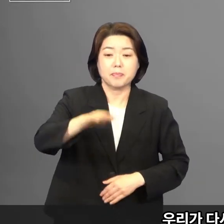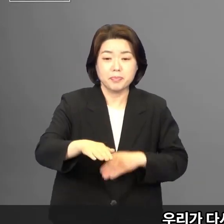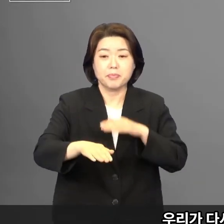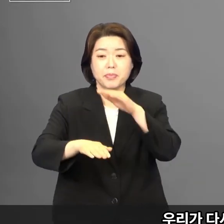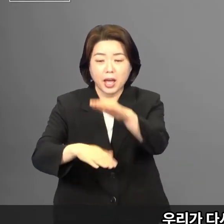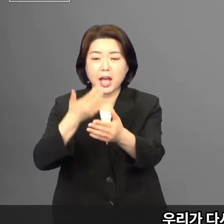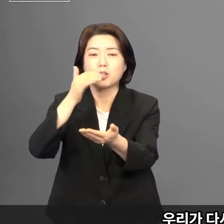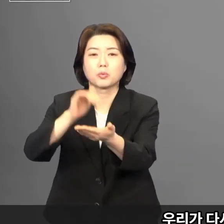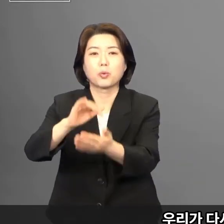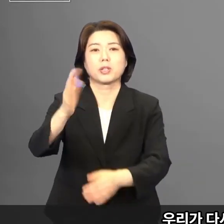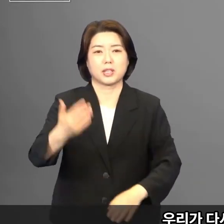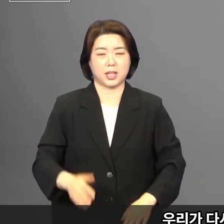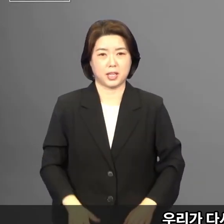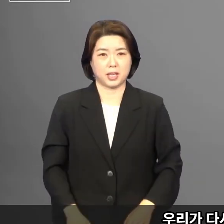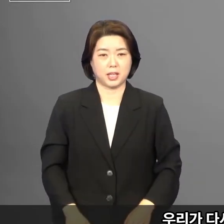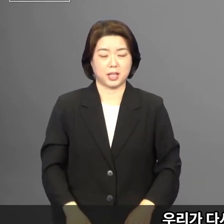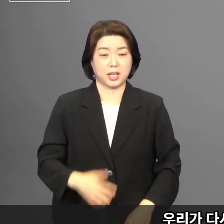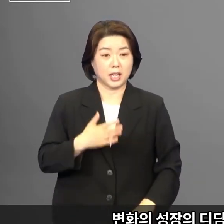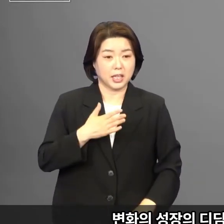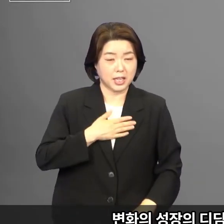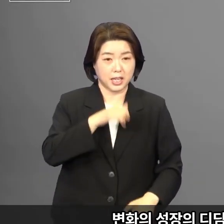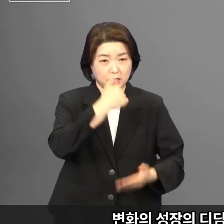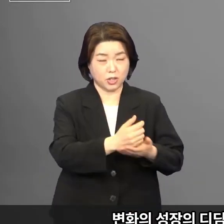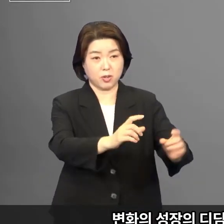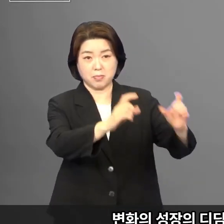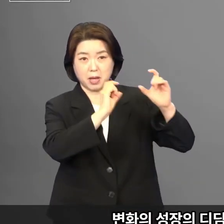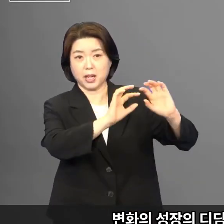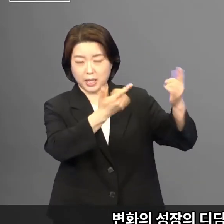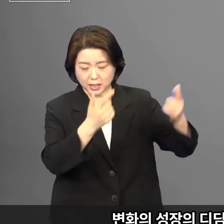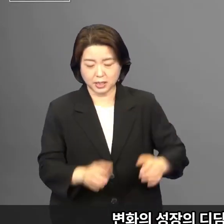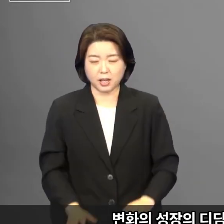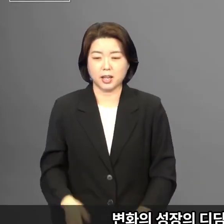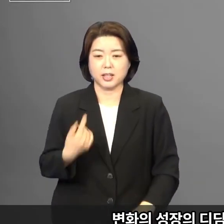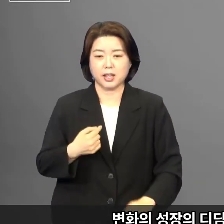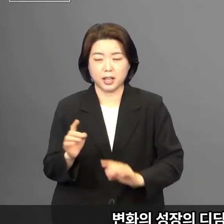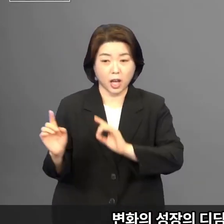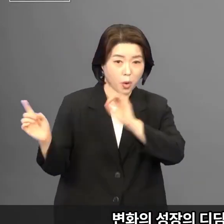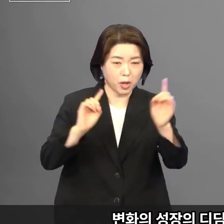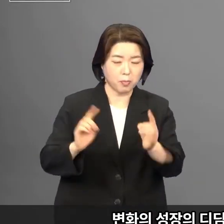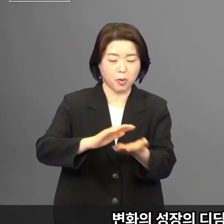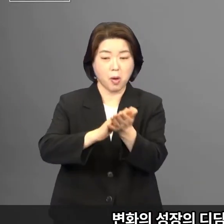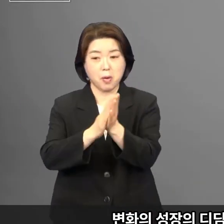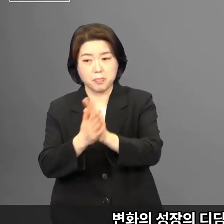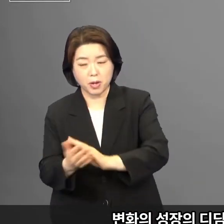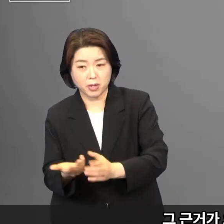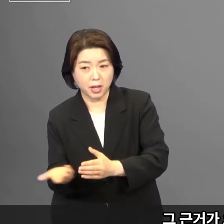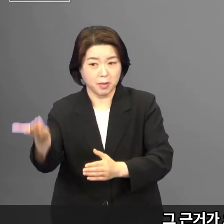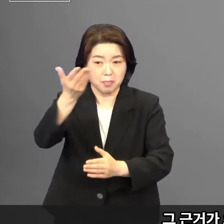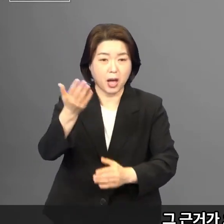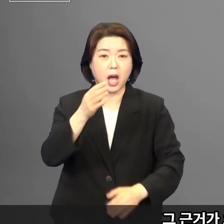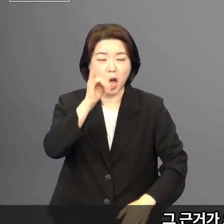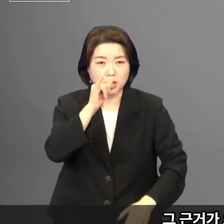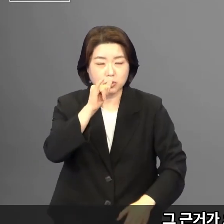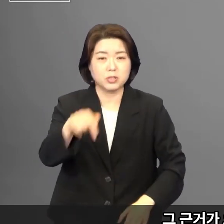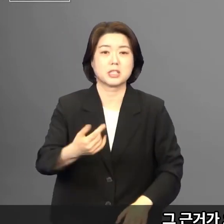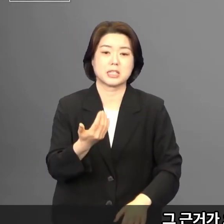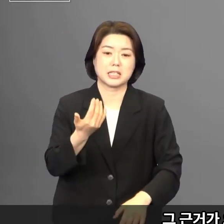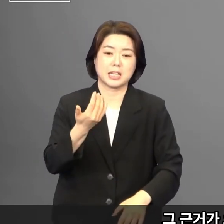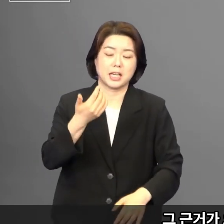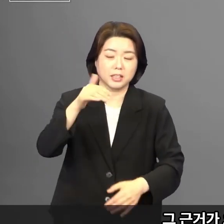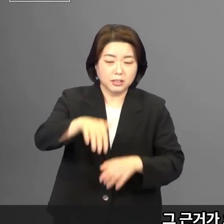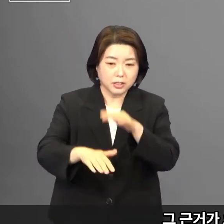우리가 다시 회복할 수 있는 변화의 성장의 디딤돌이 될 수 있다는 겁니다. 자, 그 근거가